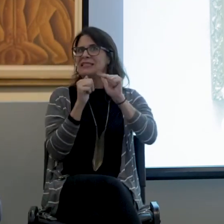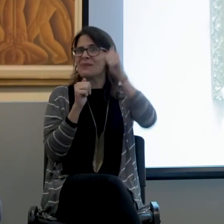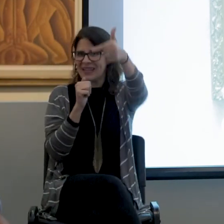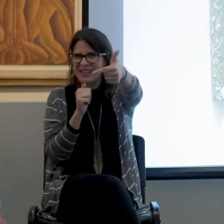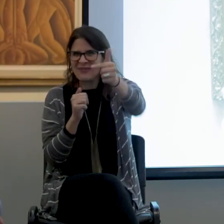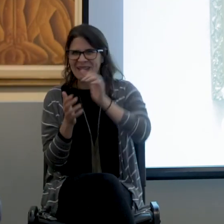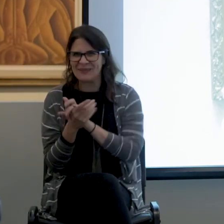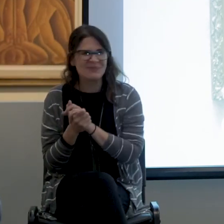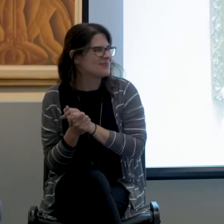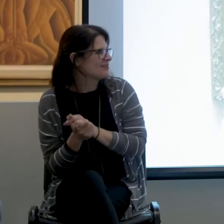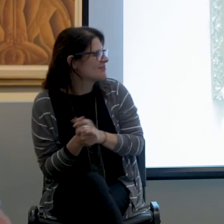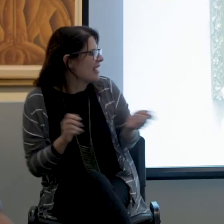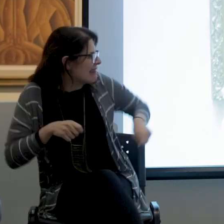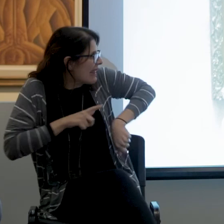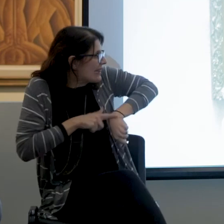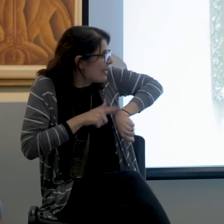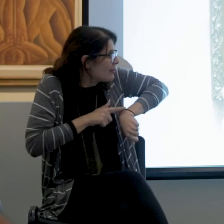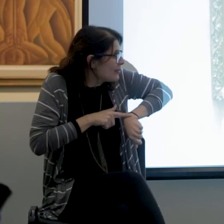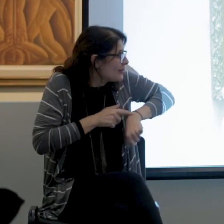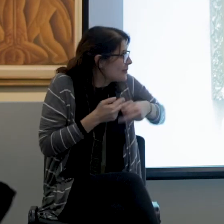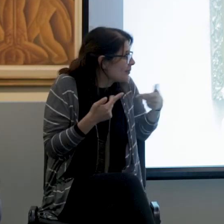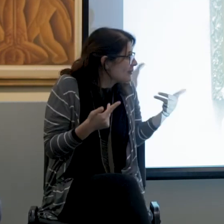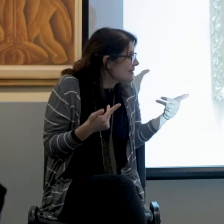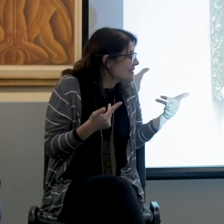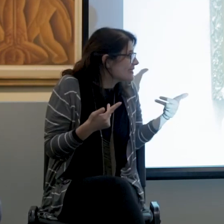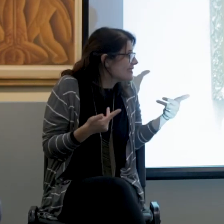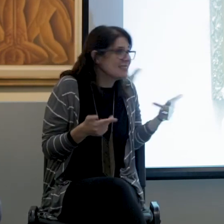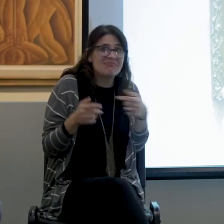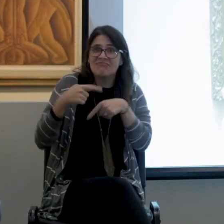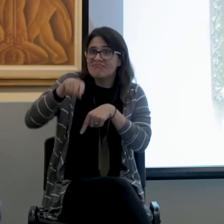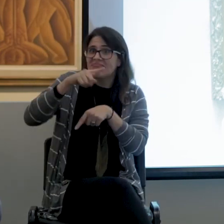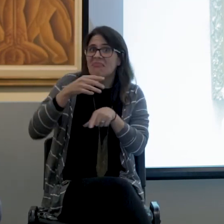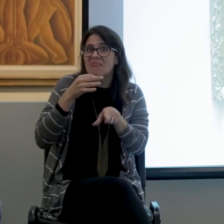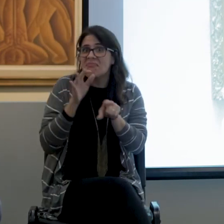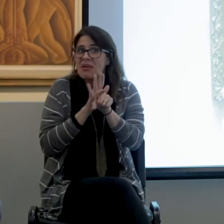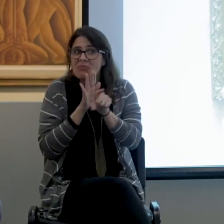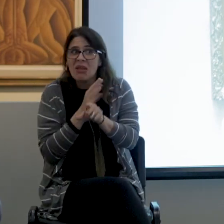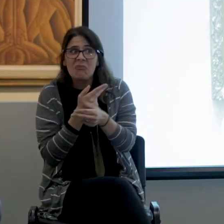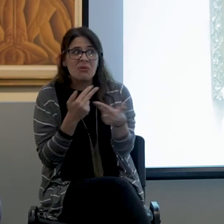Vamos falar alguma coisa? Dá tempo ainda? Quem quer perguntar alguma coisa?